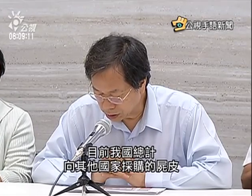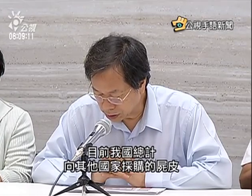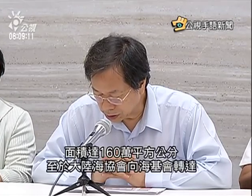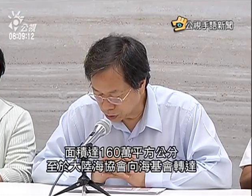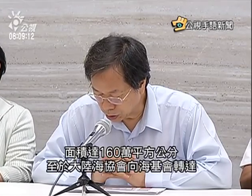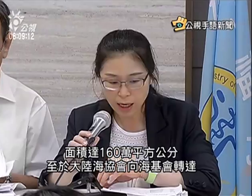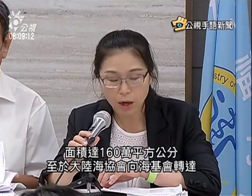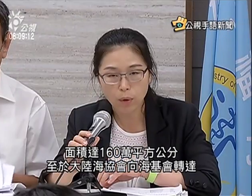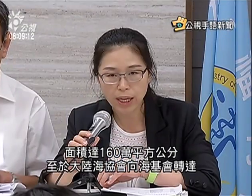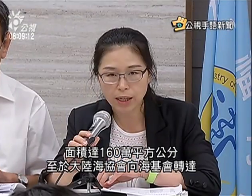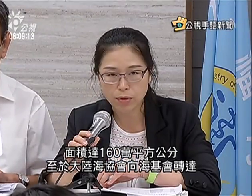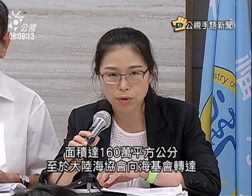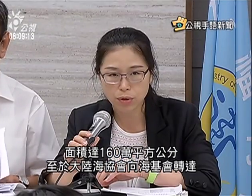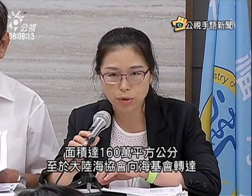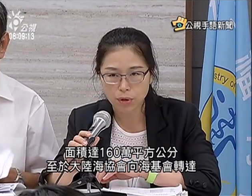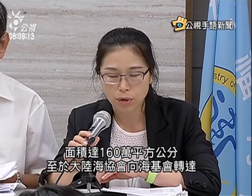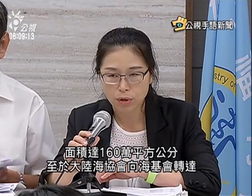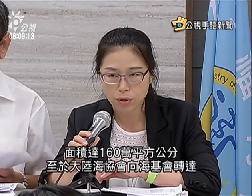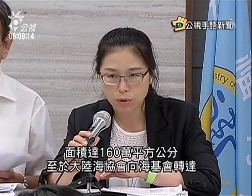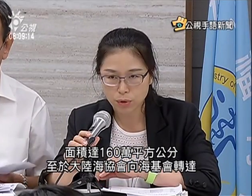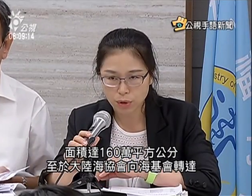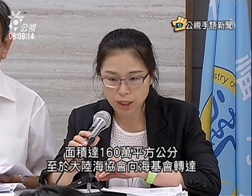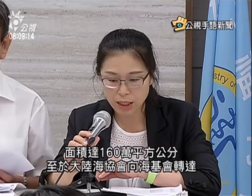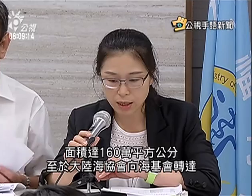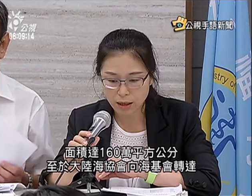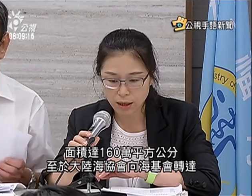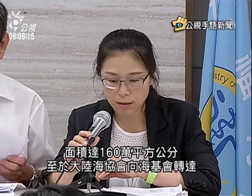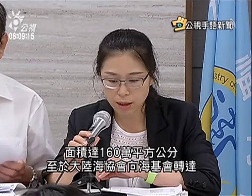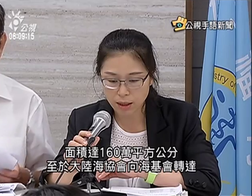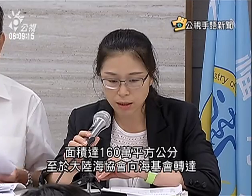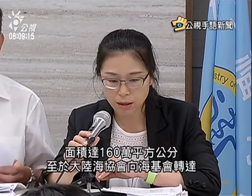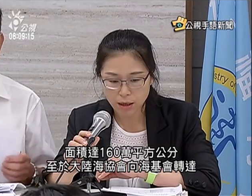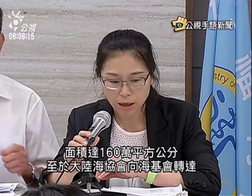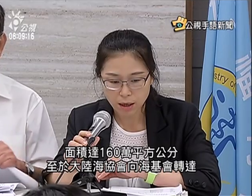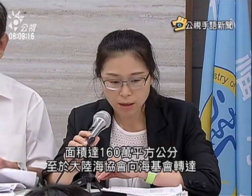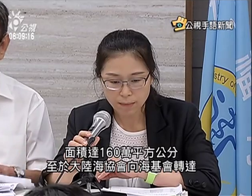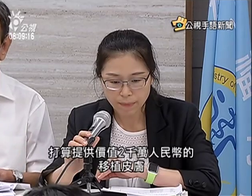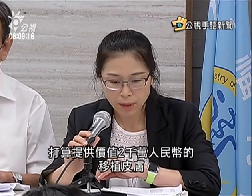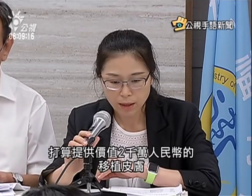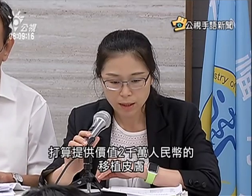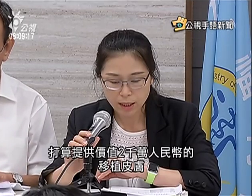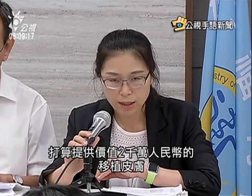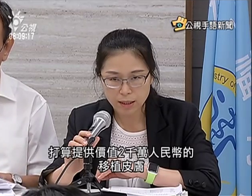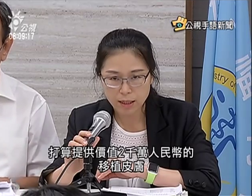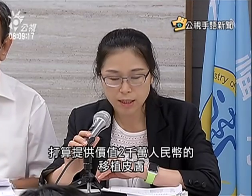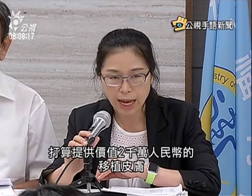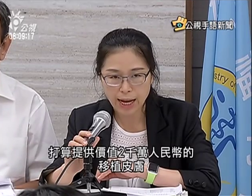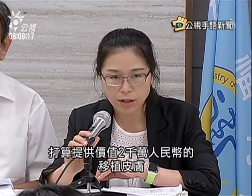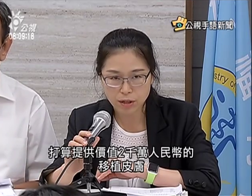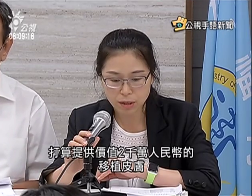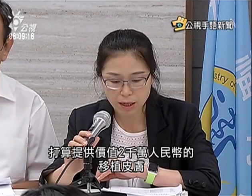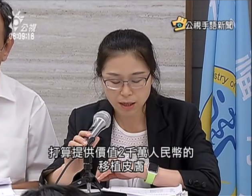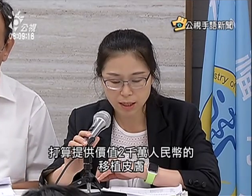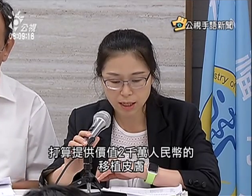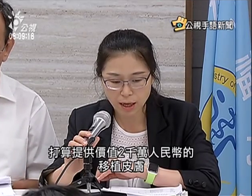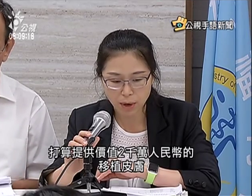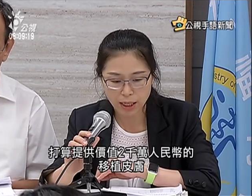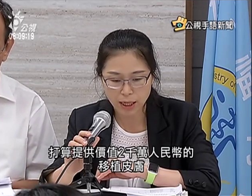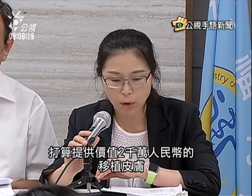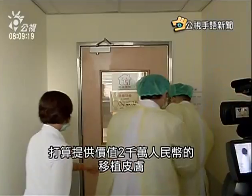积达160万平方公分，至于大陆海协会向海基会转达，打算提供价值2000万人民币的移植皮肤。